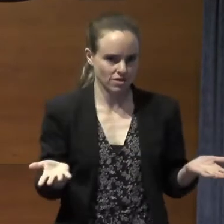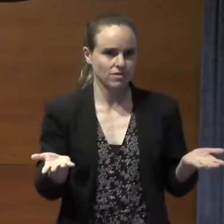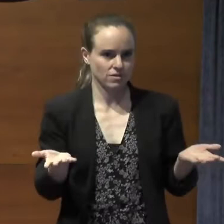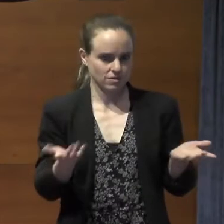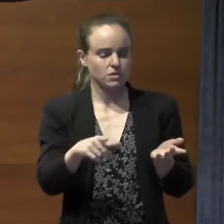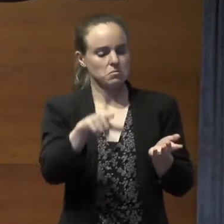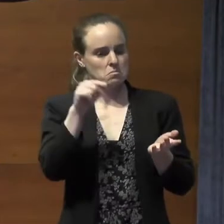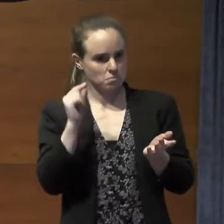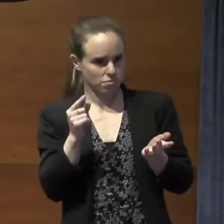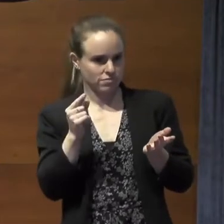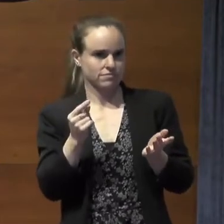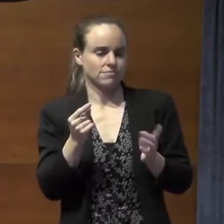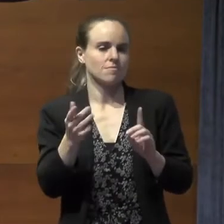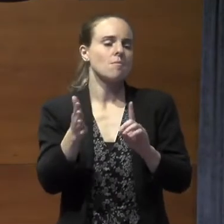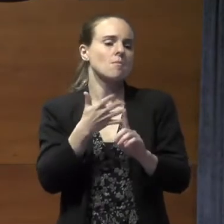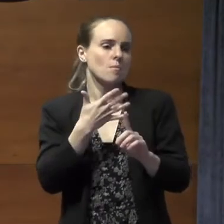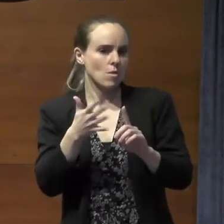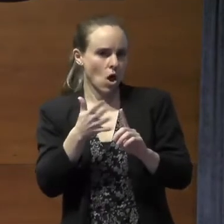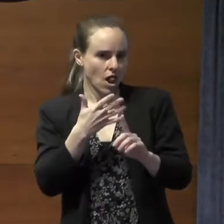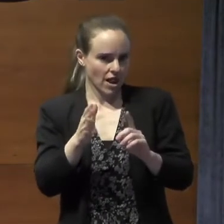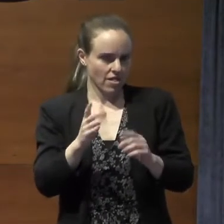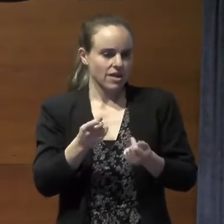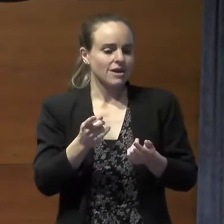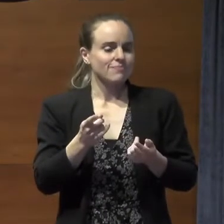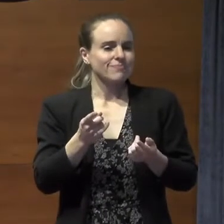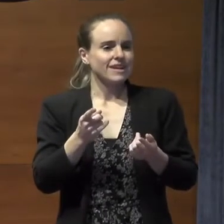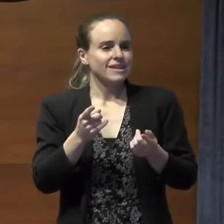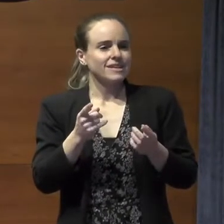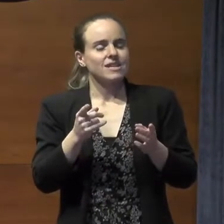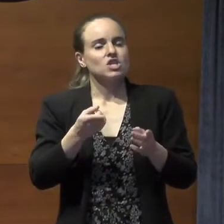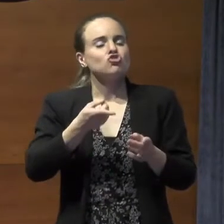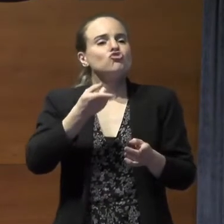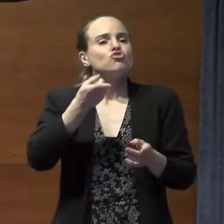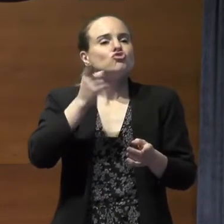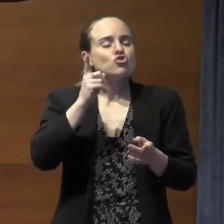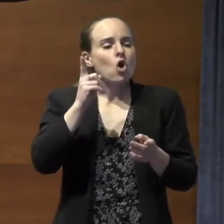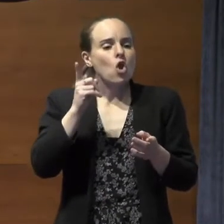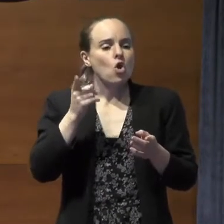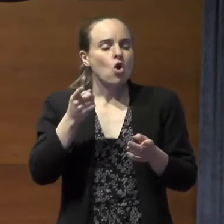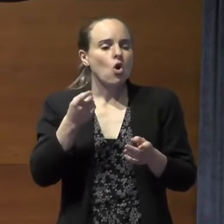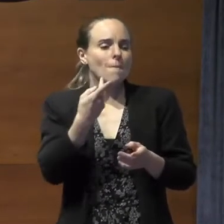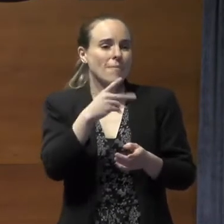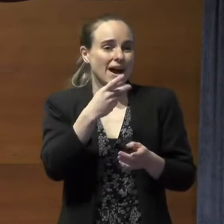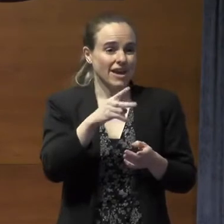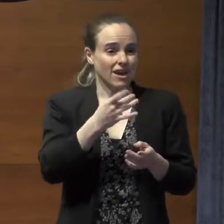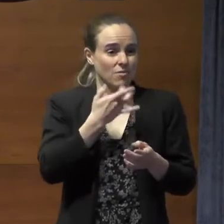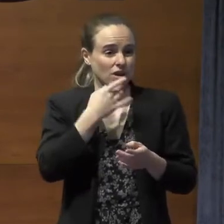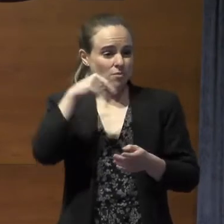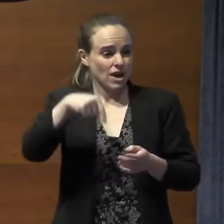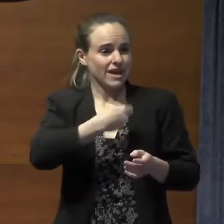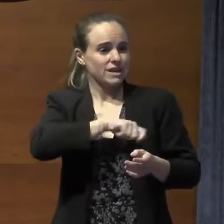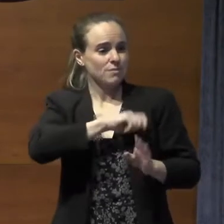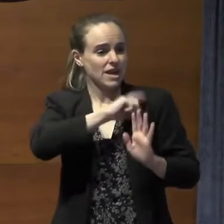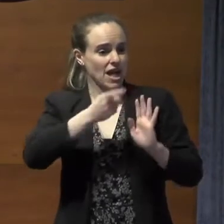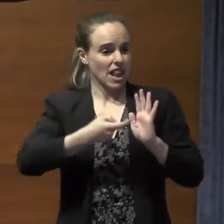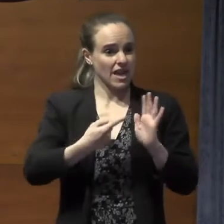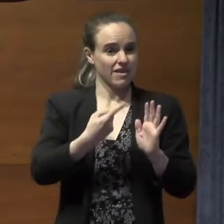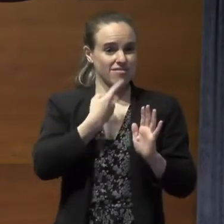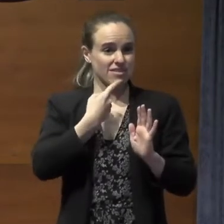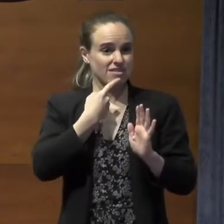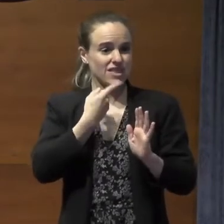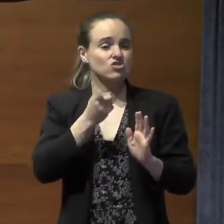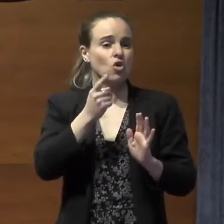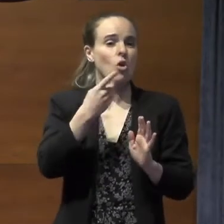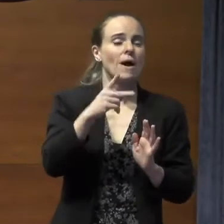también optado por no restringir la definición al ámbito de la pareja o la expareja.